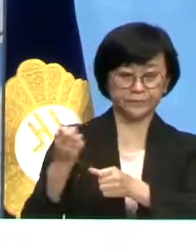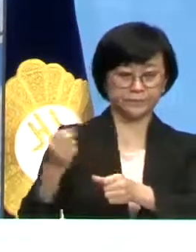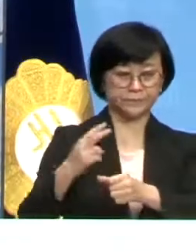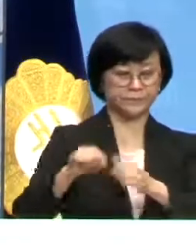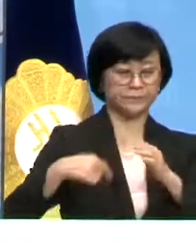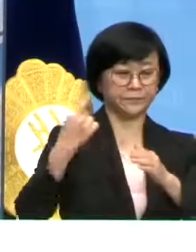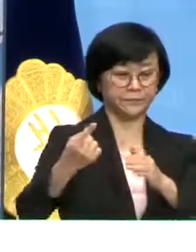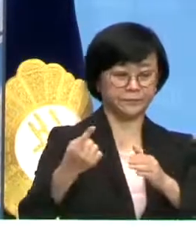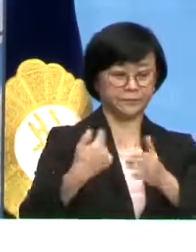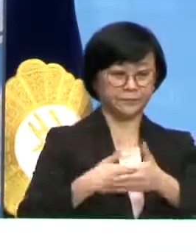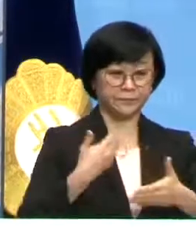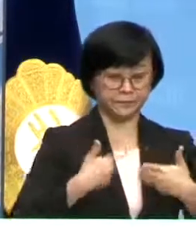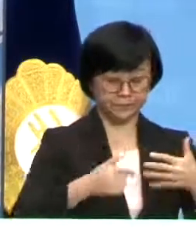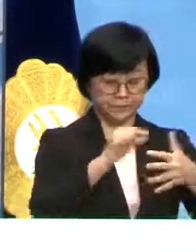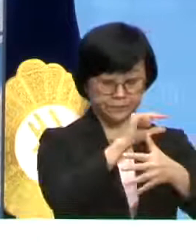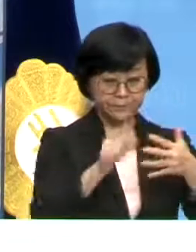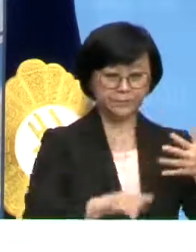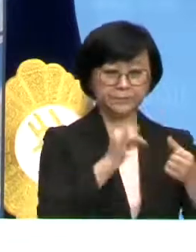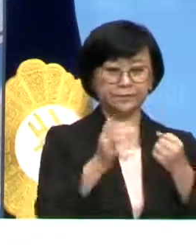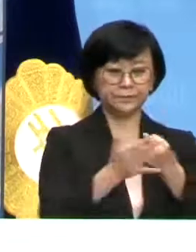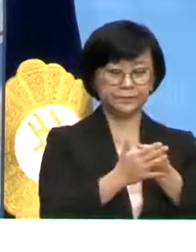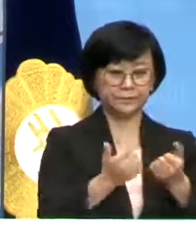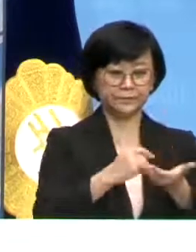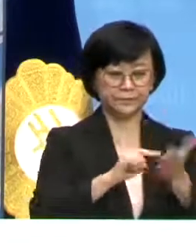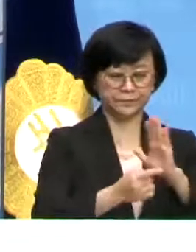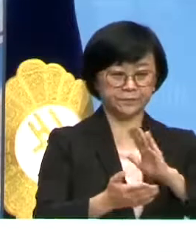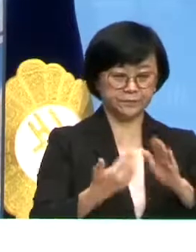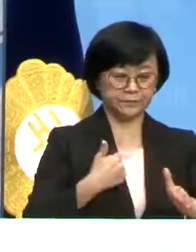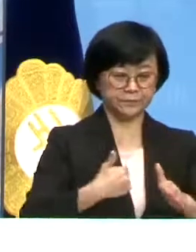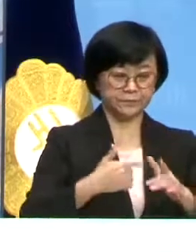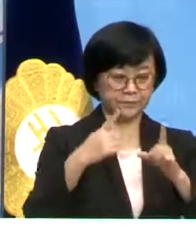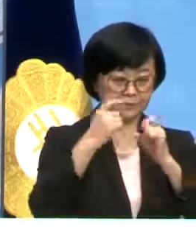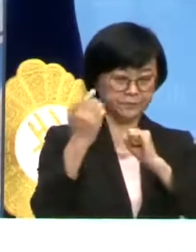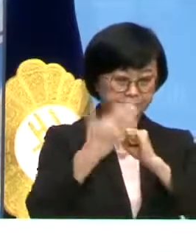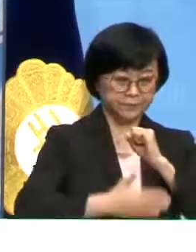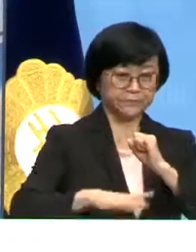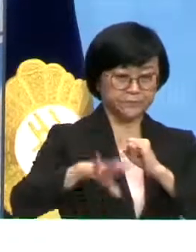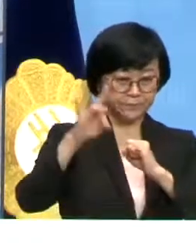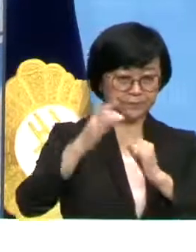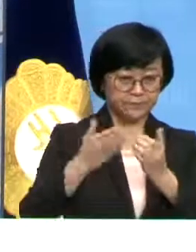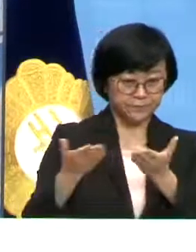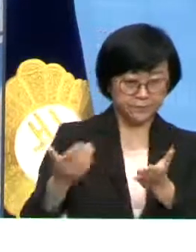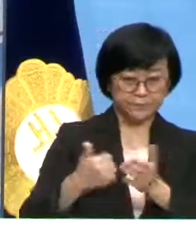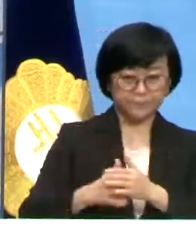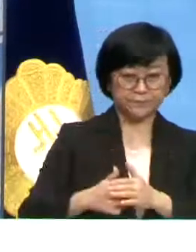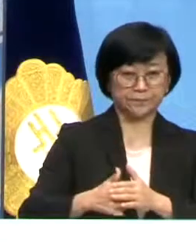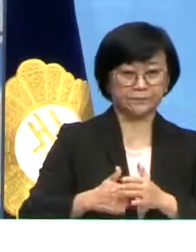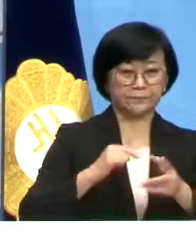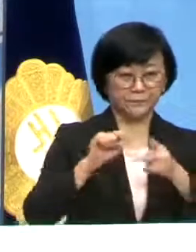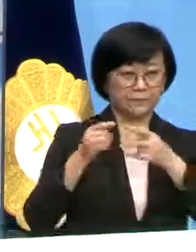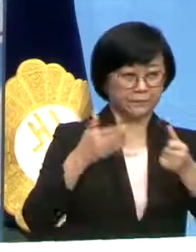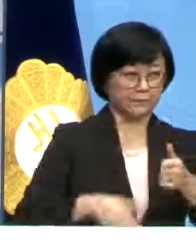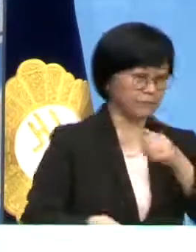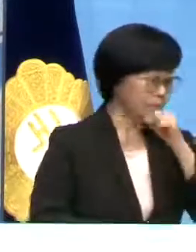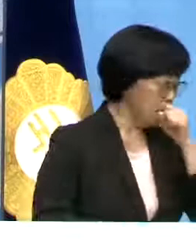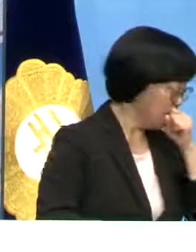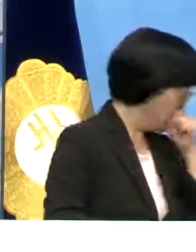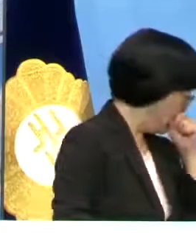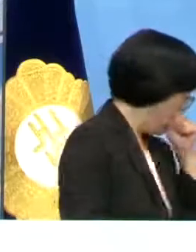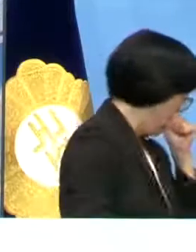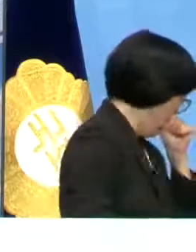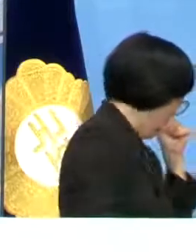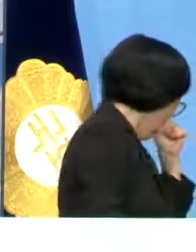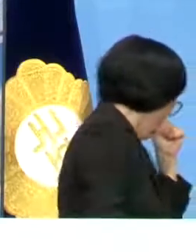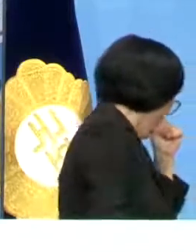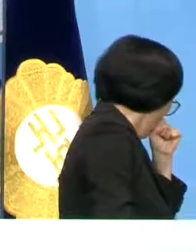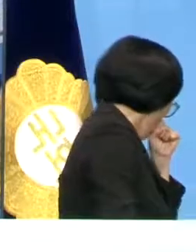다음은 제 의원님들 밥 실정에 내서 먼저 공정도 발표 전에 기념촬영을 하겠습니다 이정 양이 좀 딱 드리겠습니다 그래서